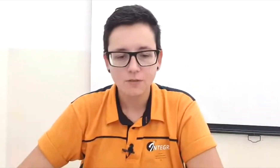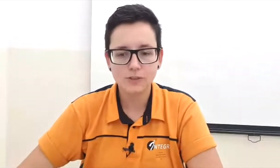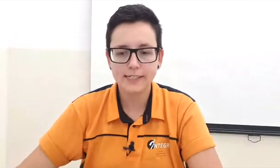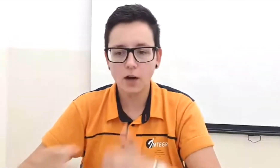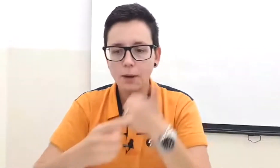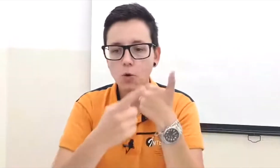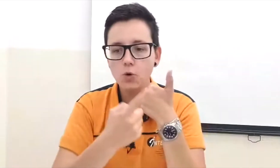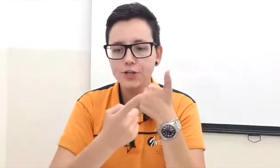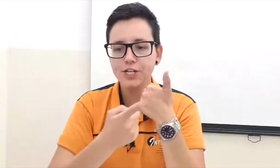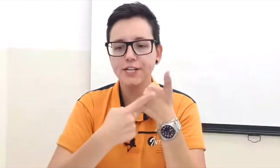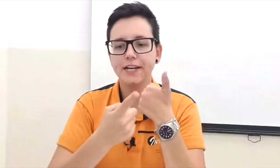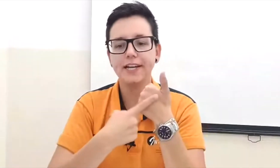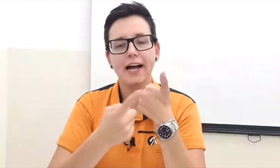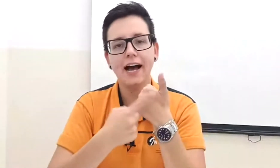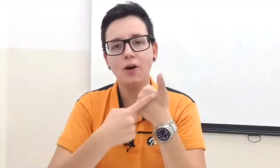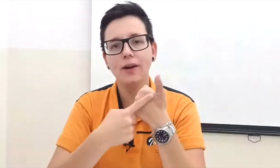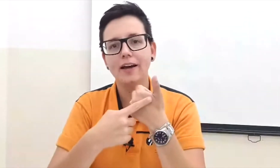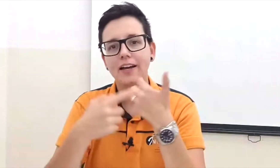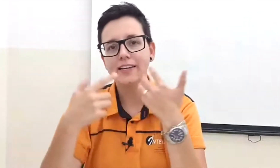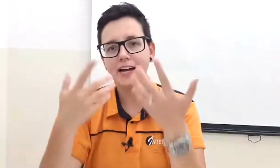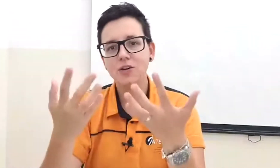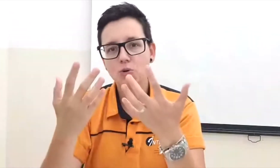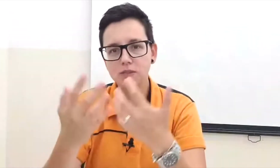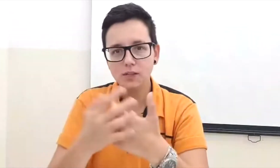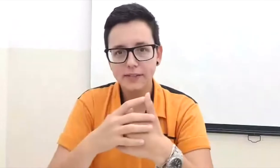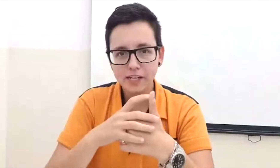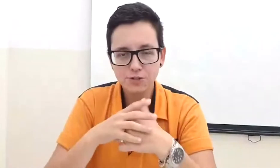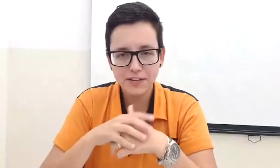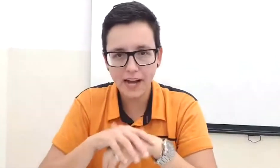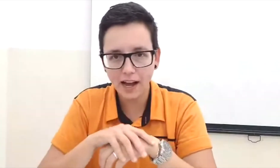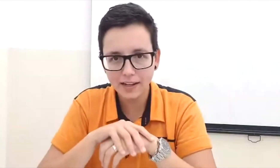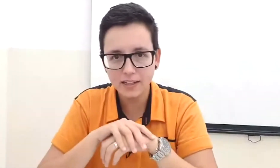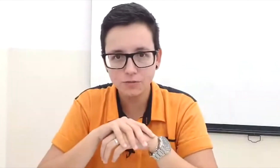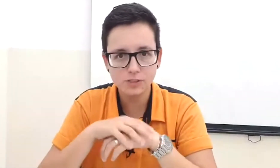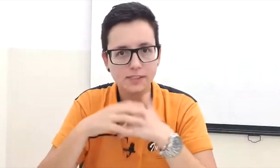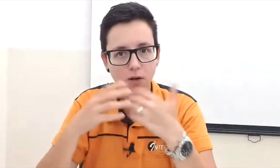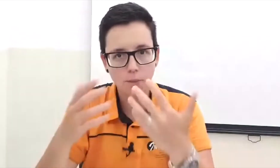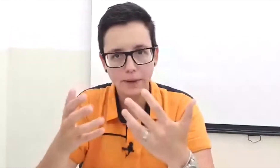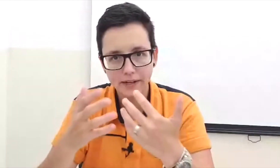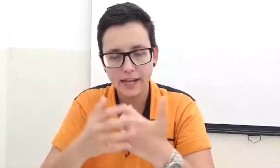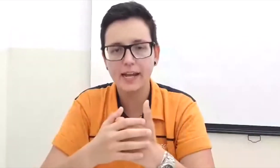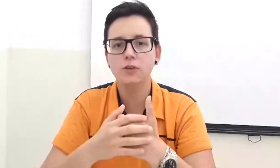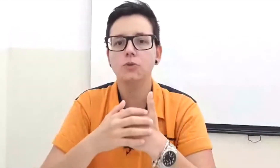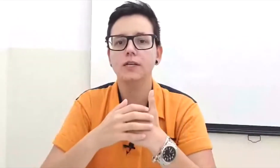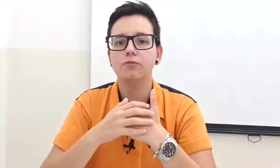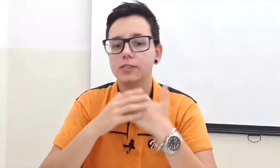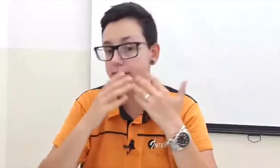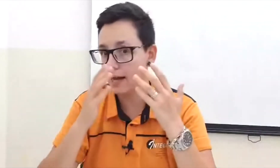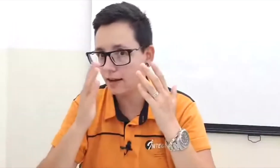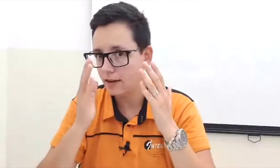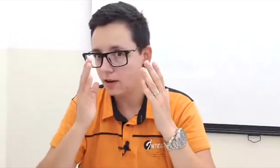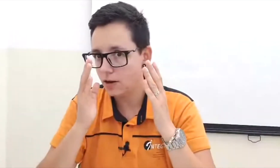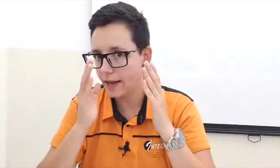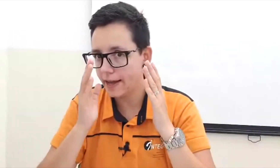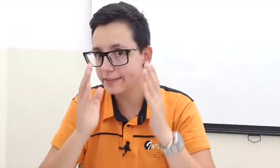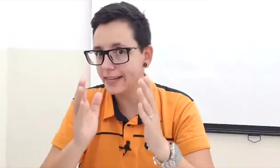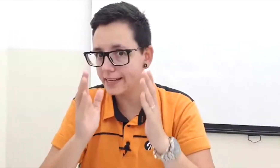Você dá uma curtida aqui na aula e aí eu consigo identificar que você está compreendendo, que você está entendendo